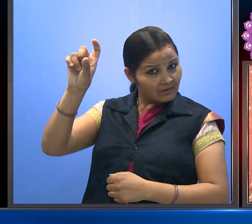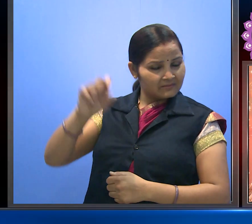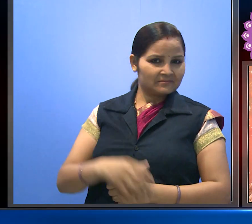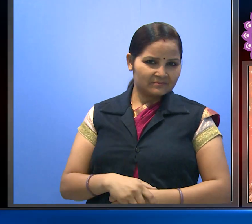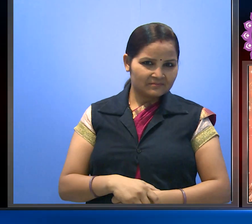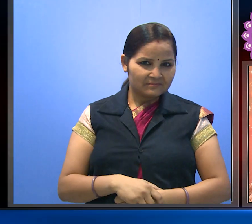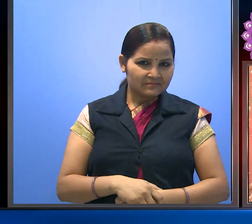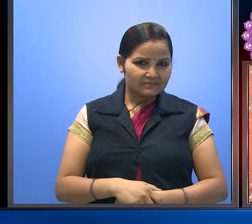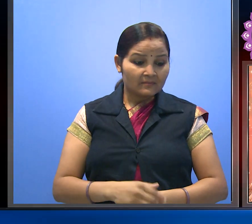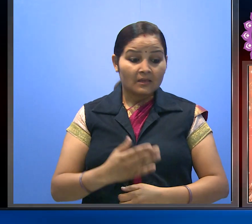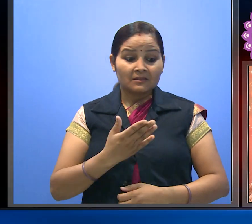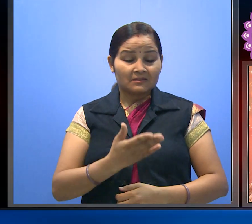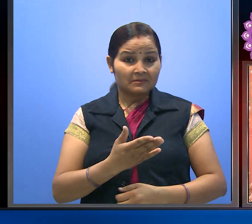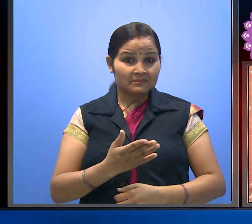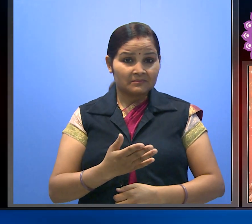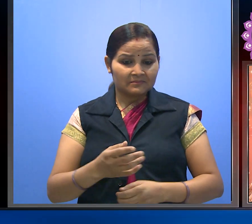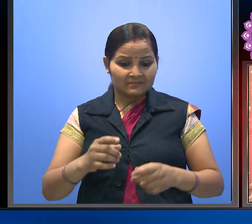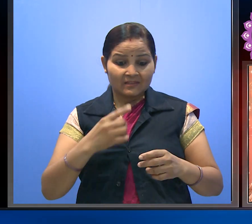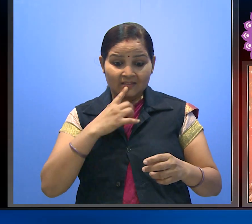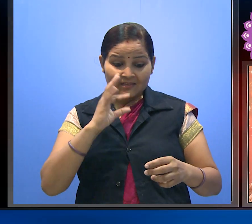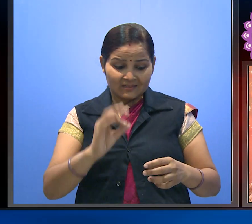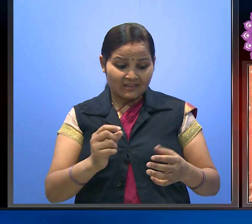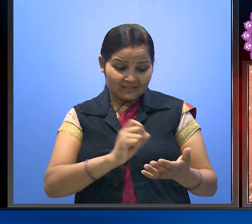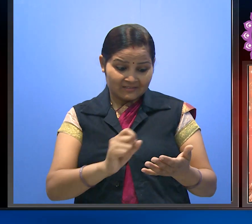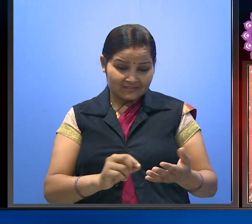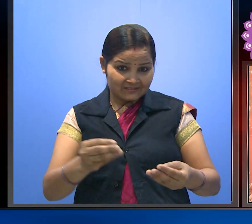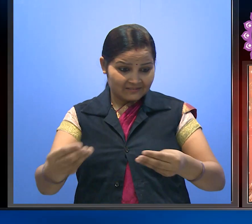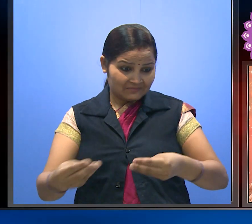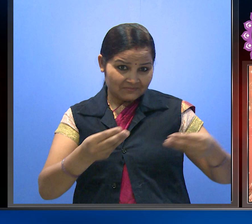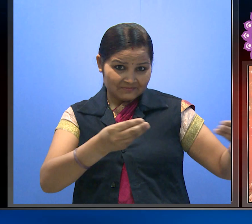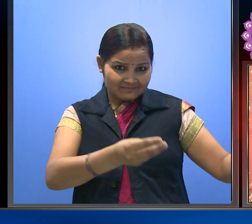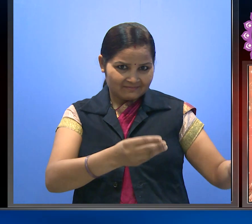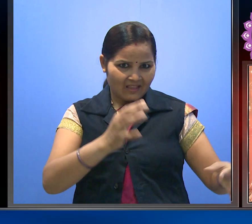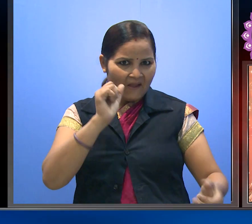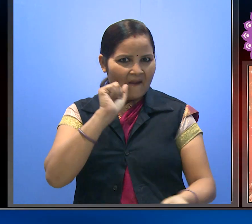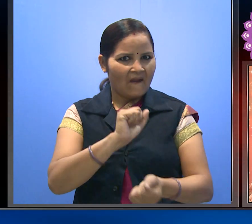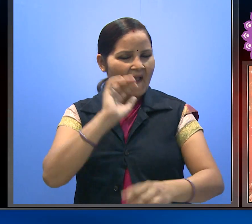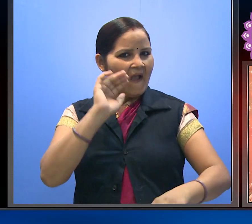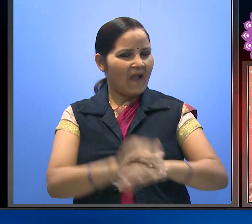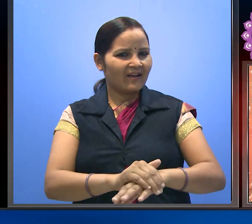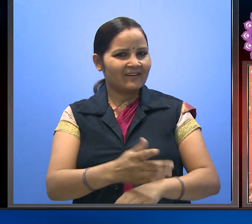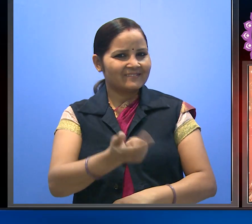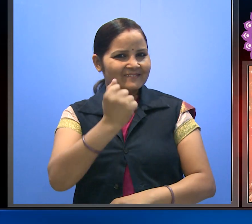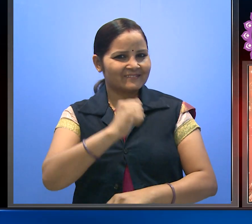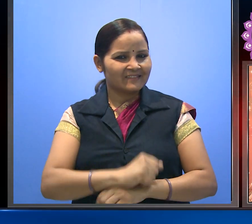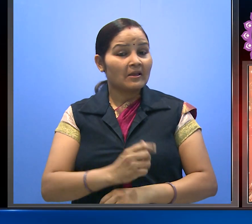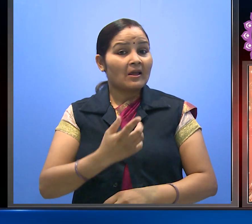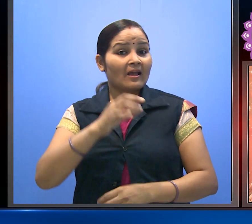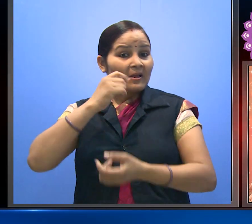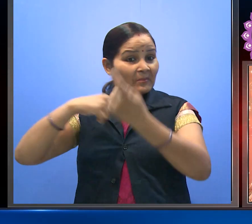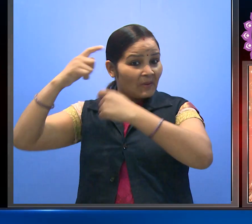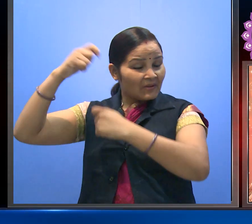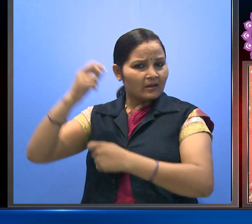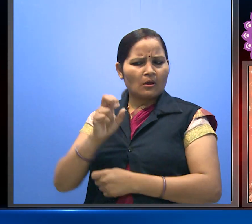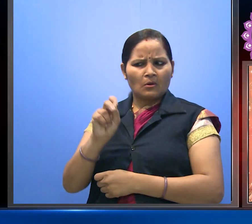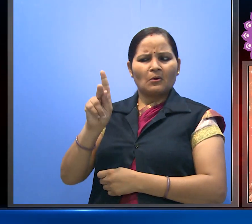करेंगे। जब उन्होंने सचमुच वो बात लिख दी तो फंस गई। तो विवेकानंद जी ने कहा ठीक